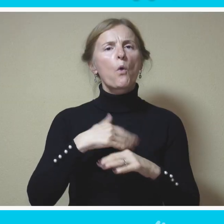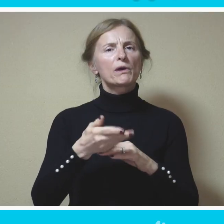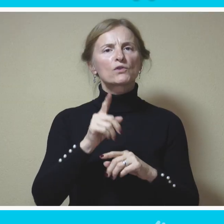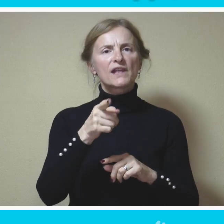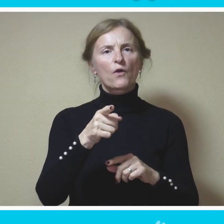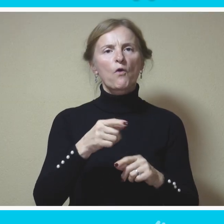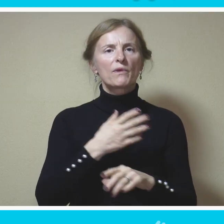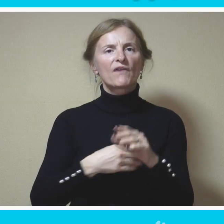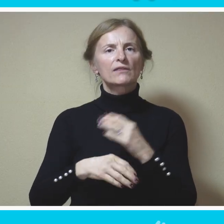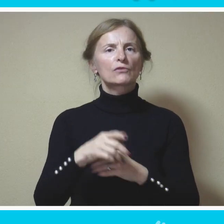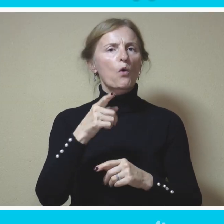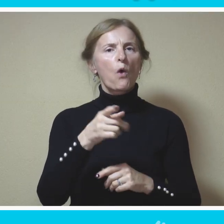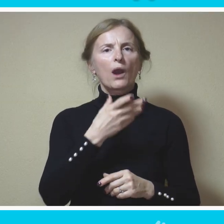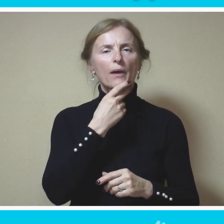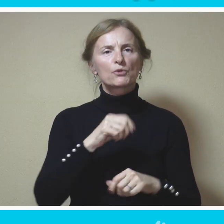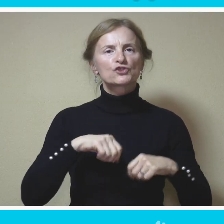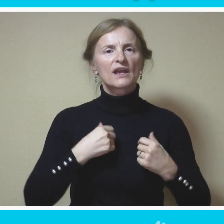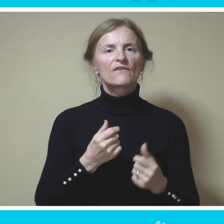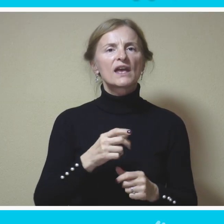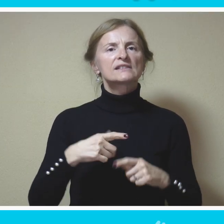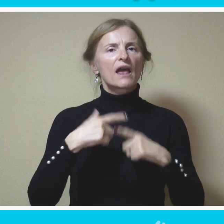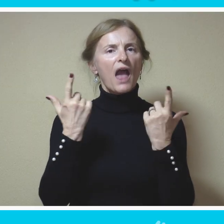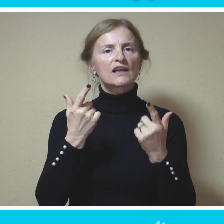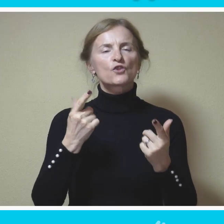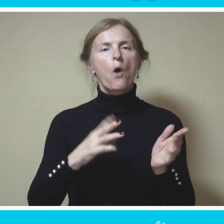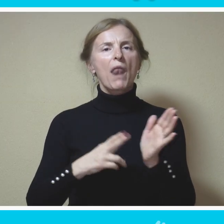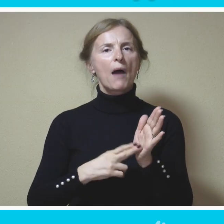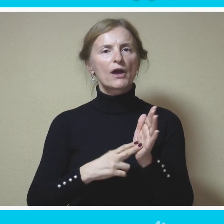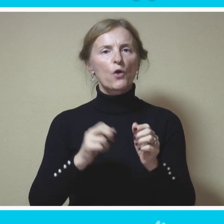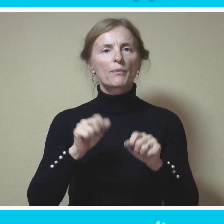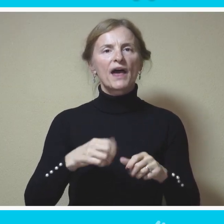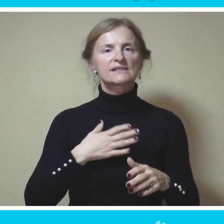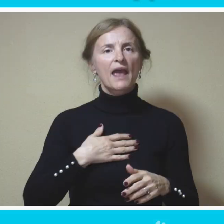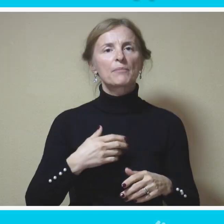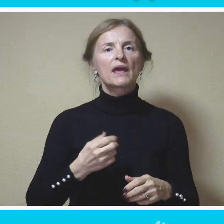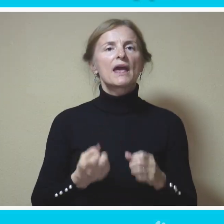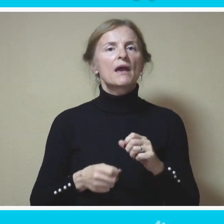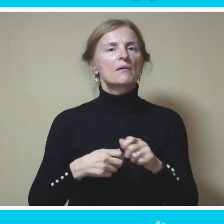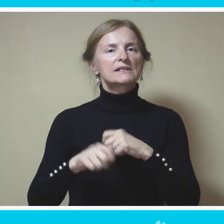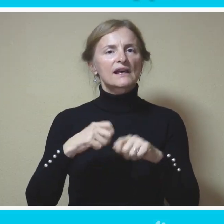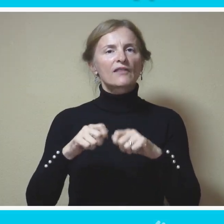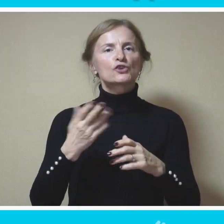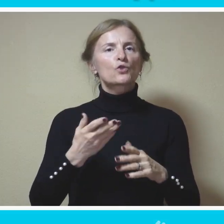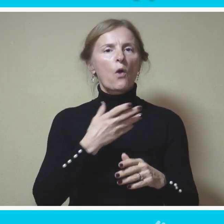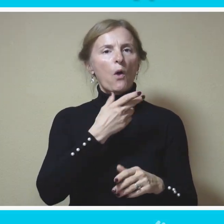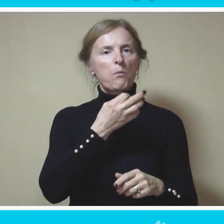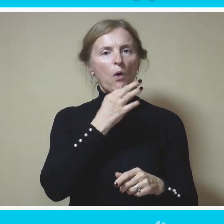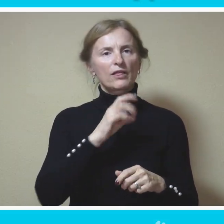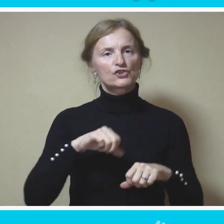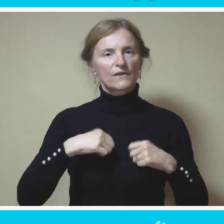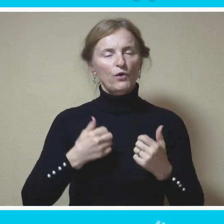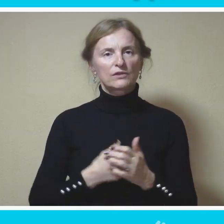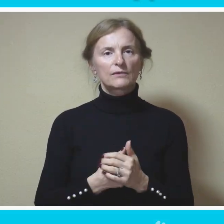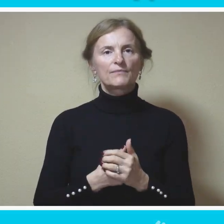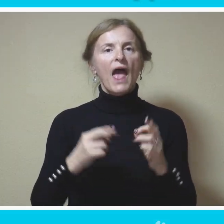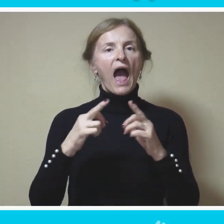uprkos invaliditetu živi uspešno, samostalno i sa jasnom namerom da sebi izgradi što lagodniji i